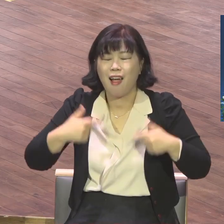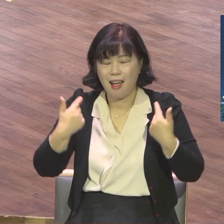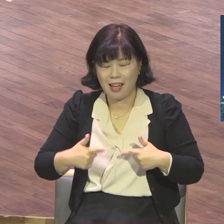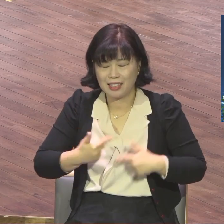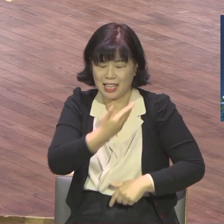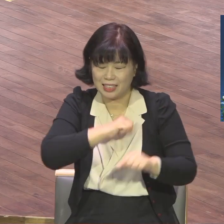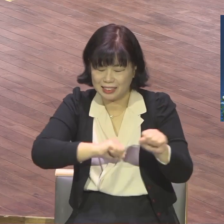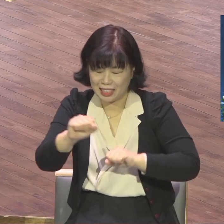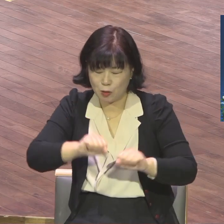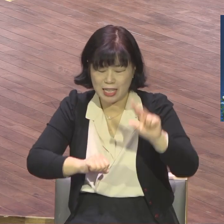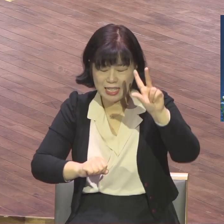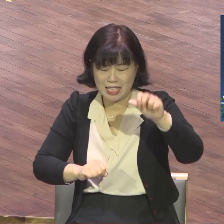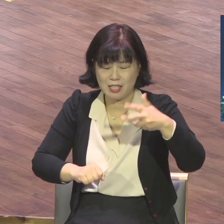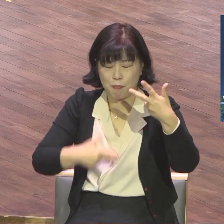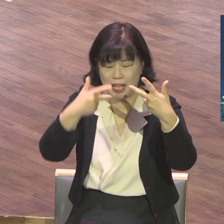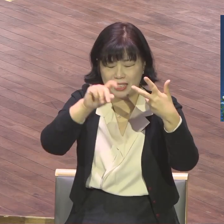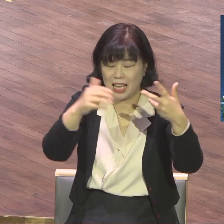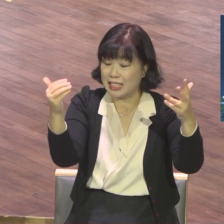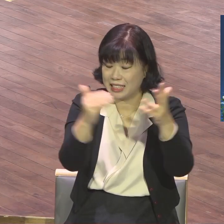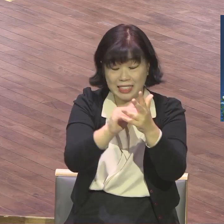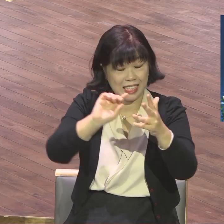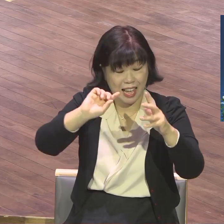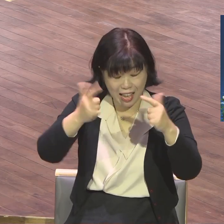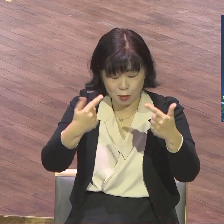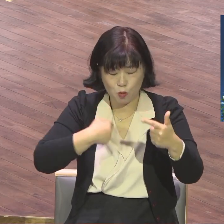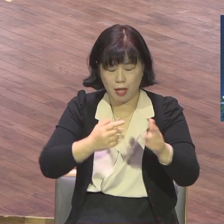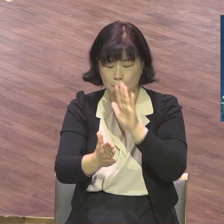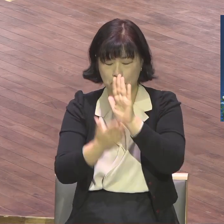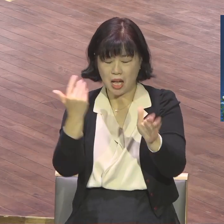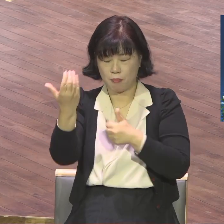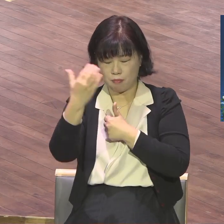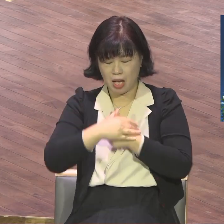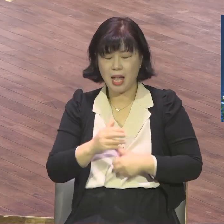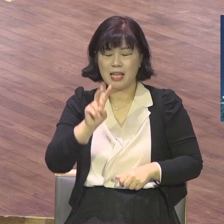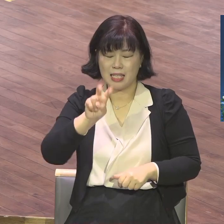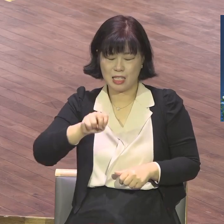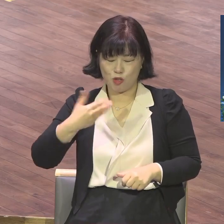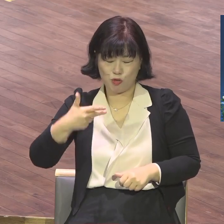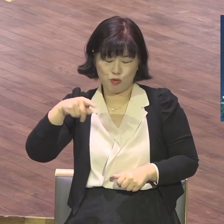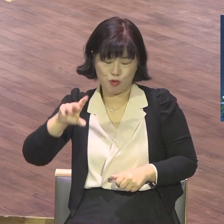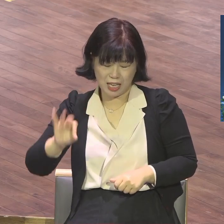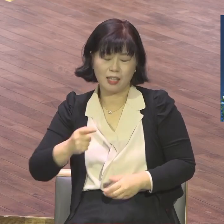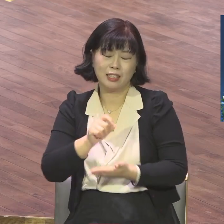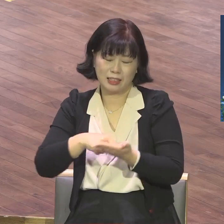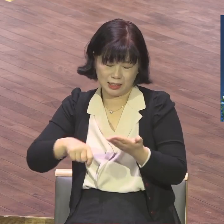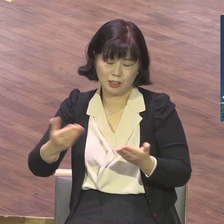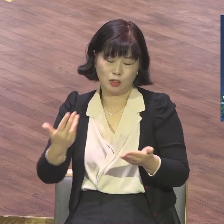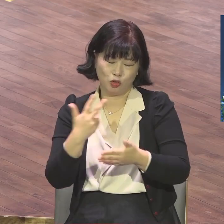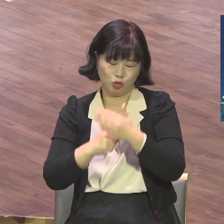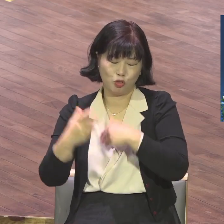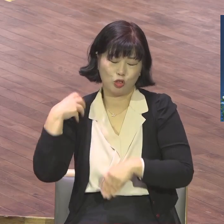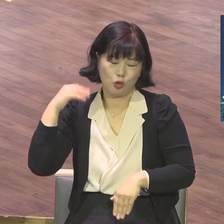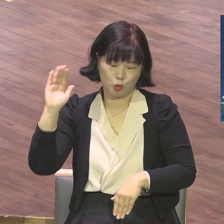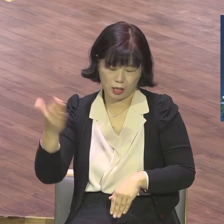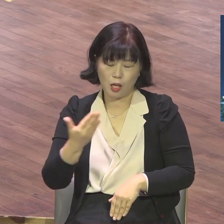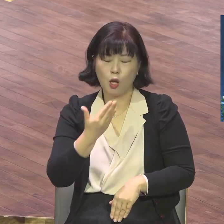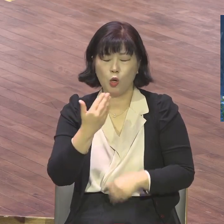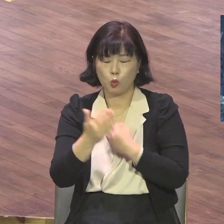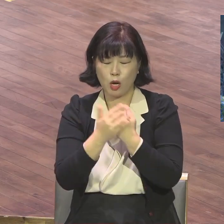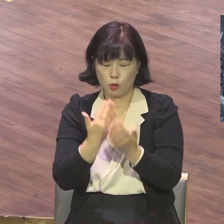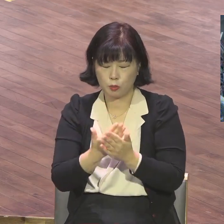29장을 기록해 나가는 내가 서는 사도행전이 있게 하여 주옵소서. 예수 이름 받들어 기도합니다.